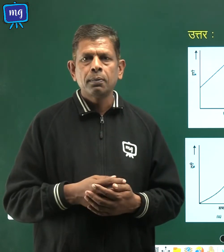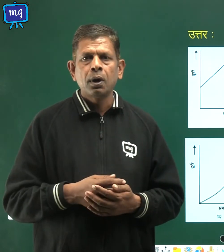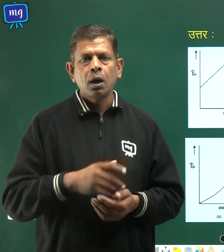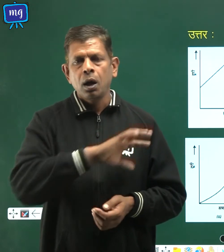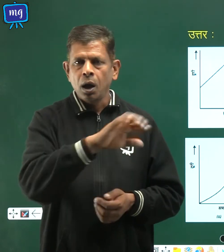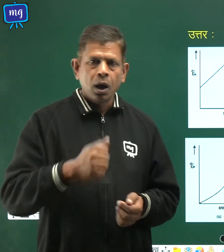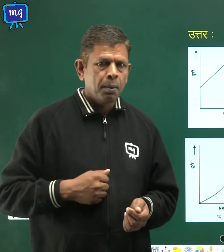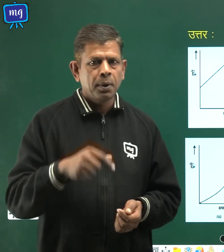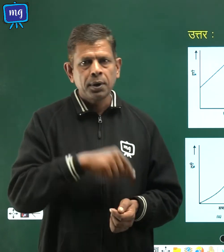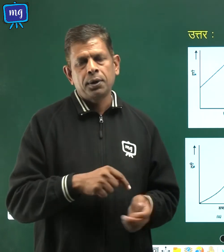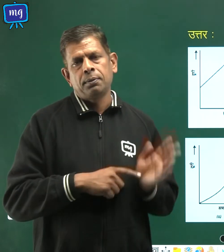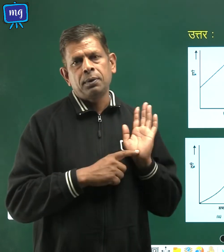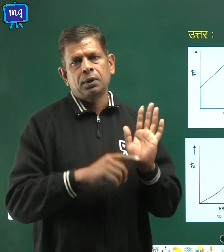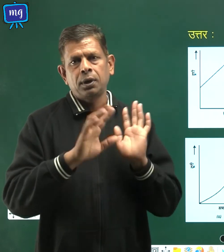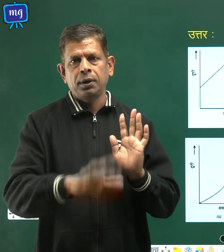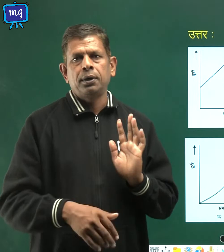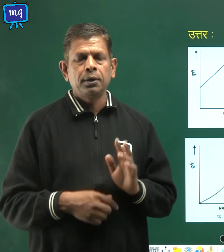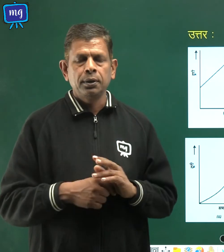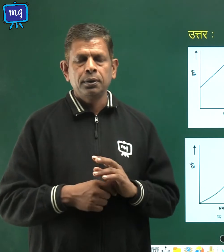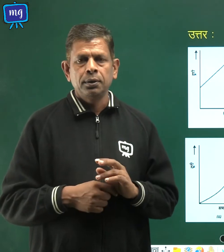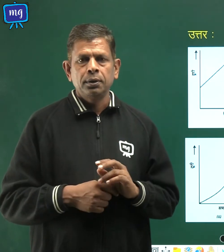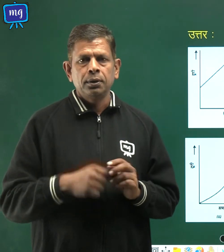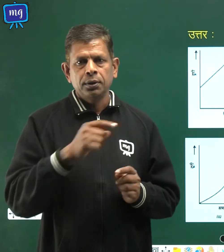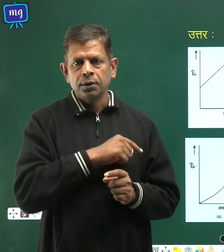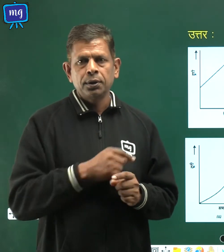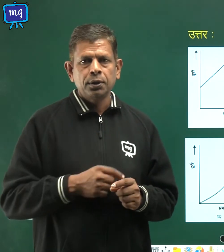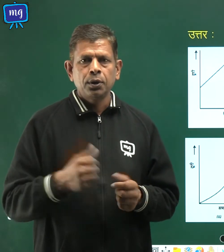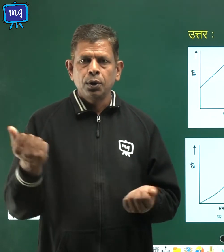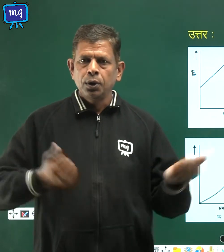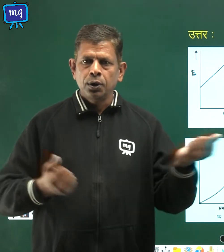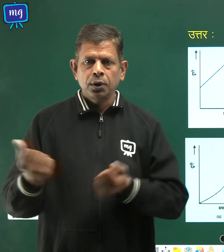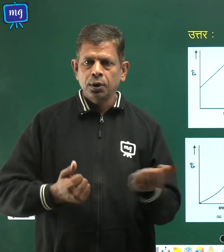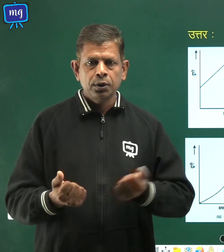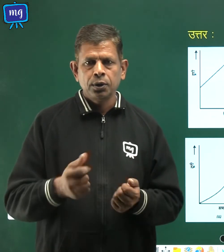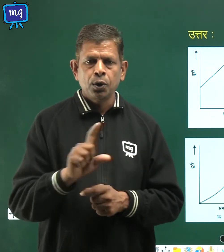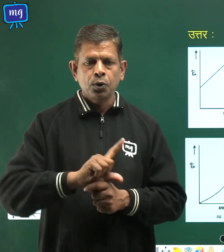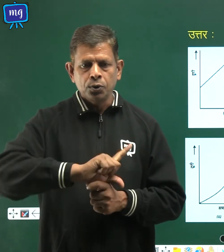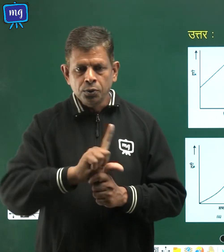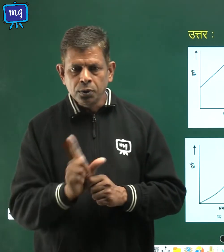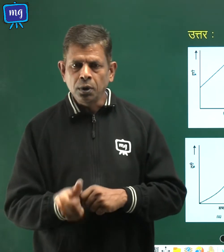हमें यह बता रहा है कि ट्रक की चाल